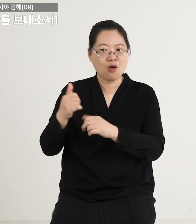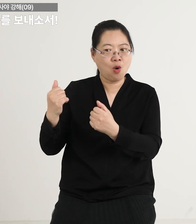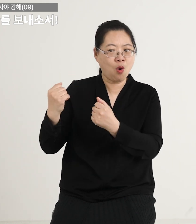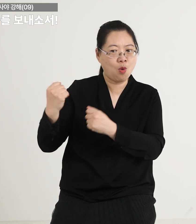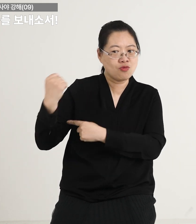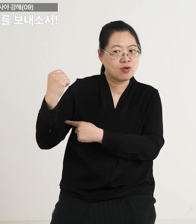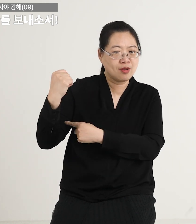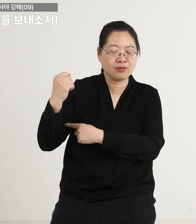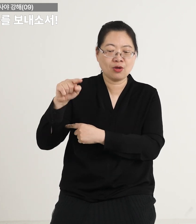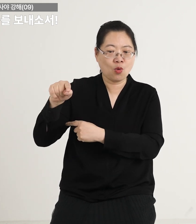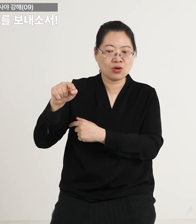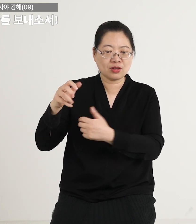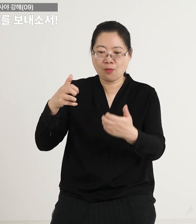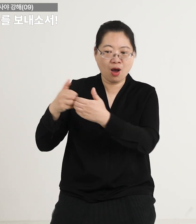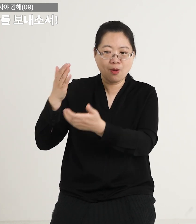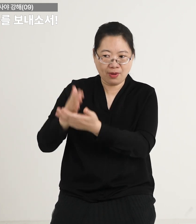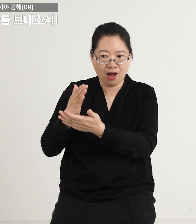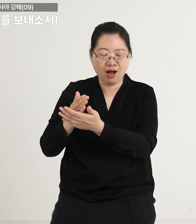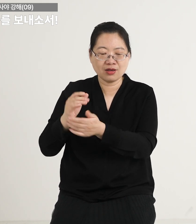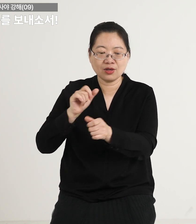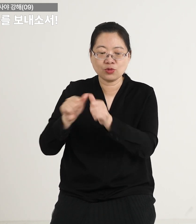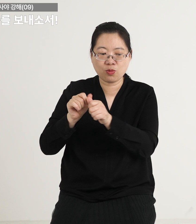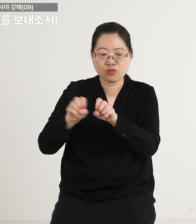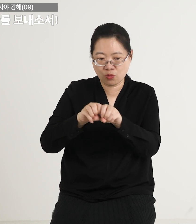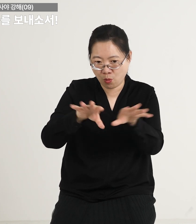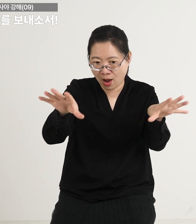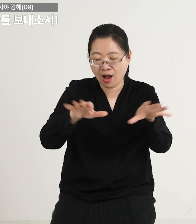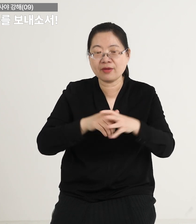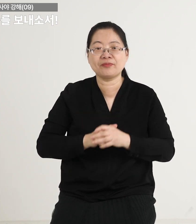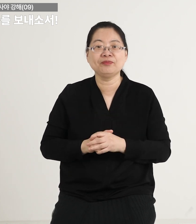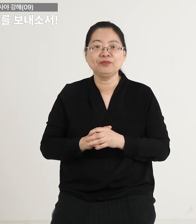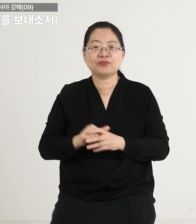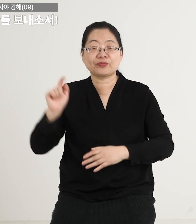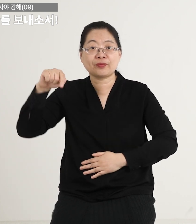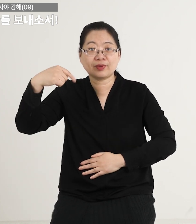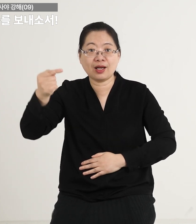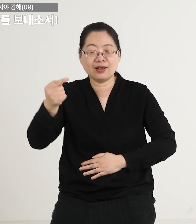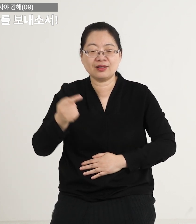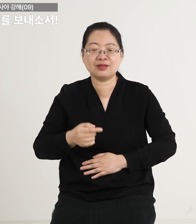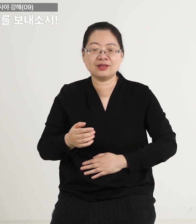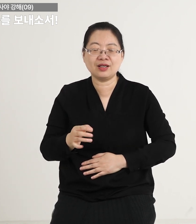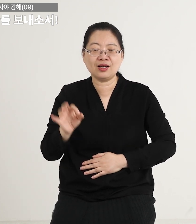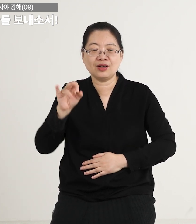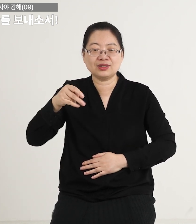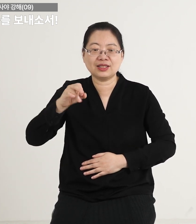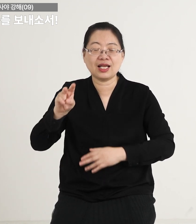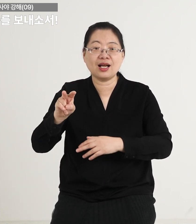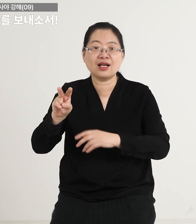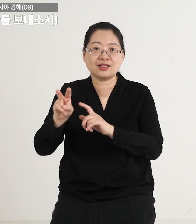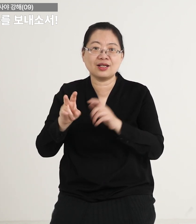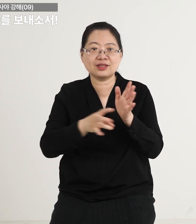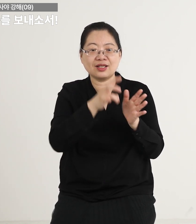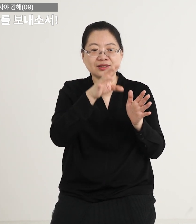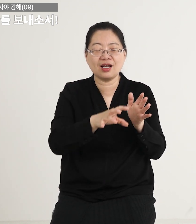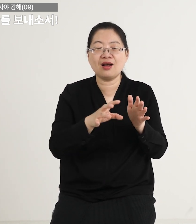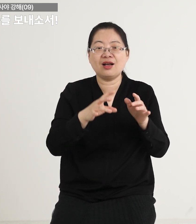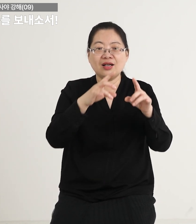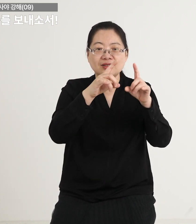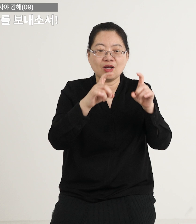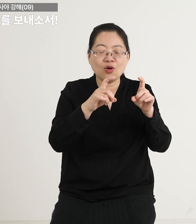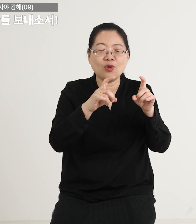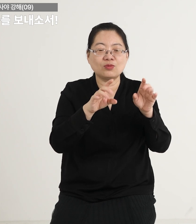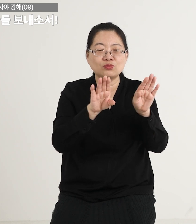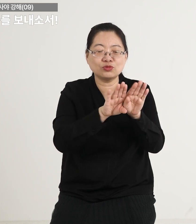거기 건드리면 안 돼. 다음 절 볼까요? 우시야가 예루살렘에서 성 모퉁이 문과 골짜기